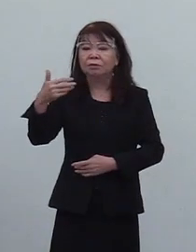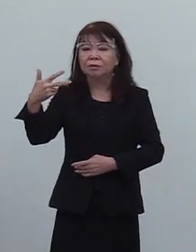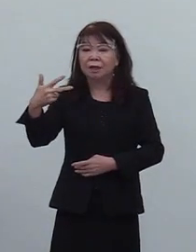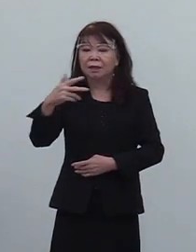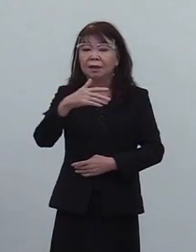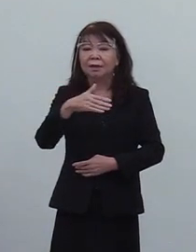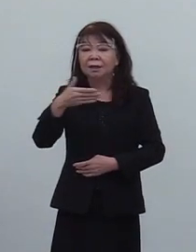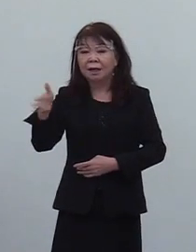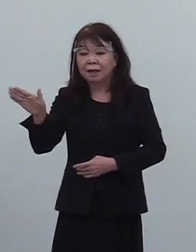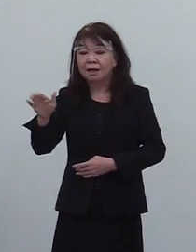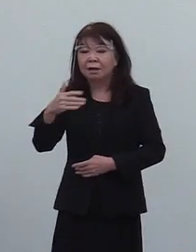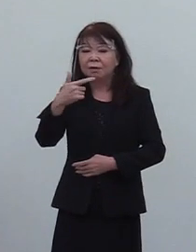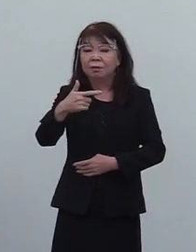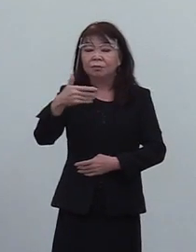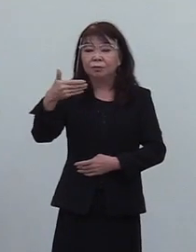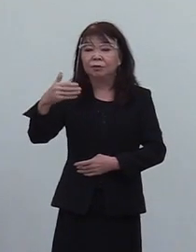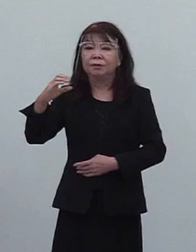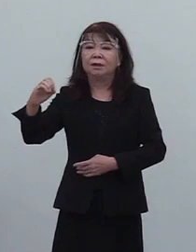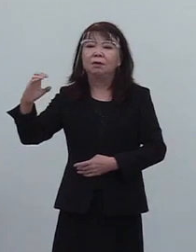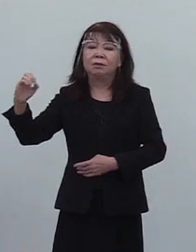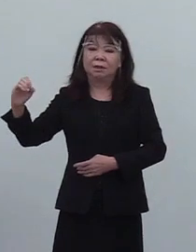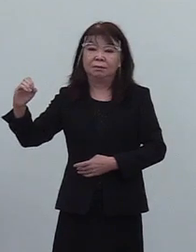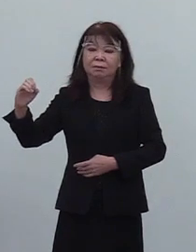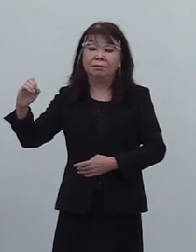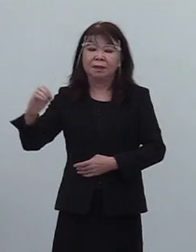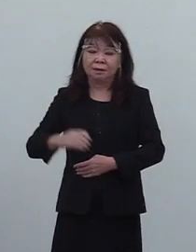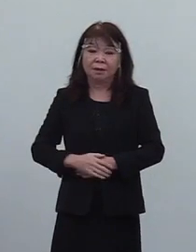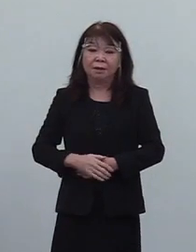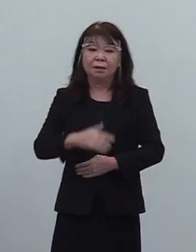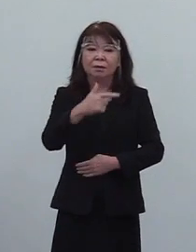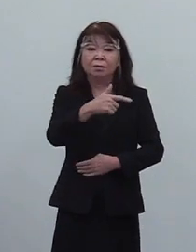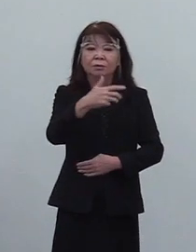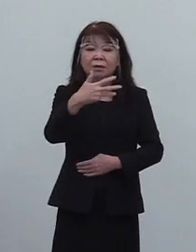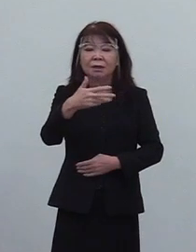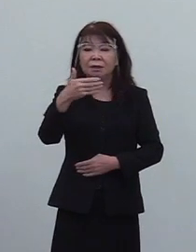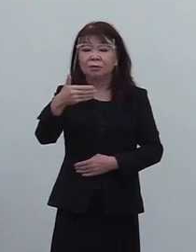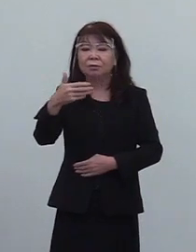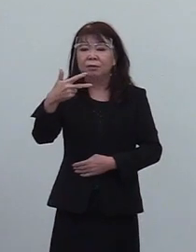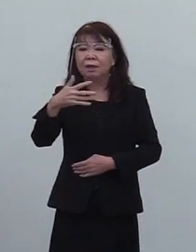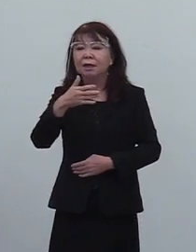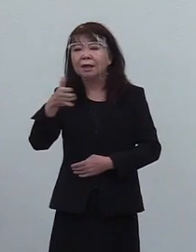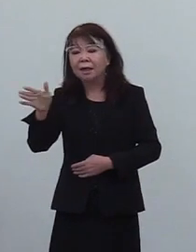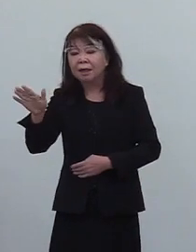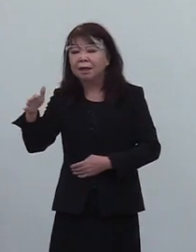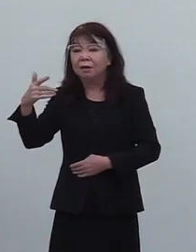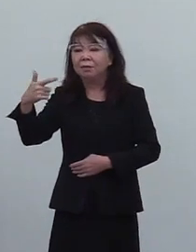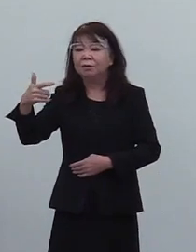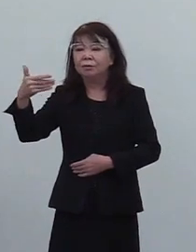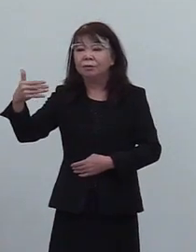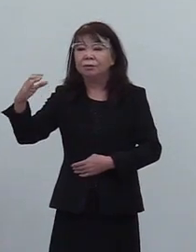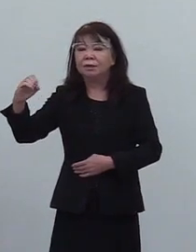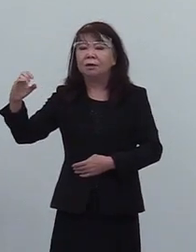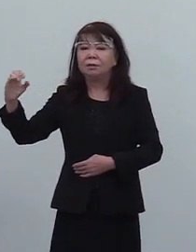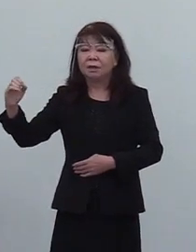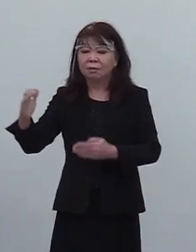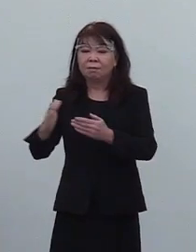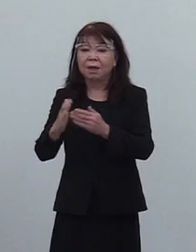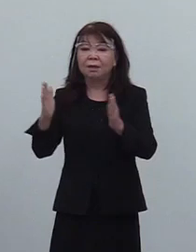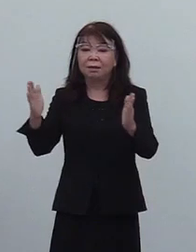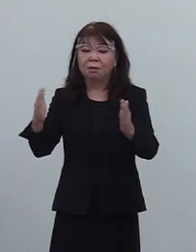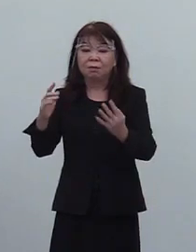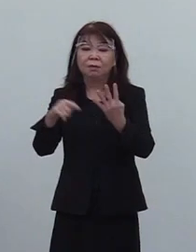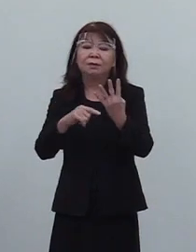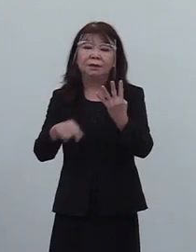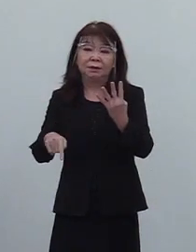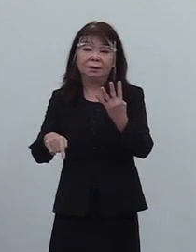6897から6900まで、繰り返します、6897から6900までの